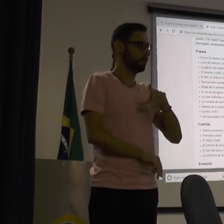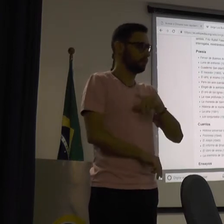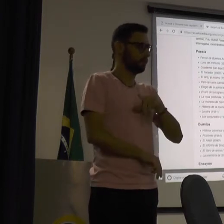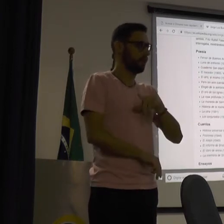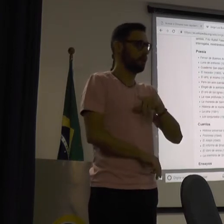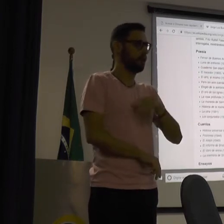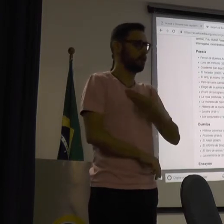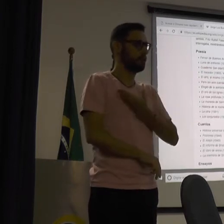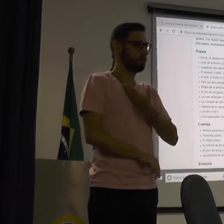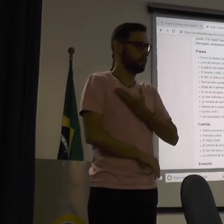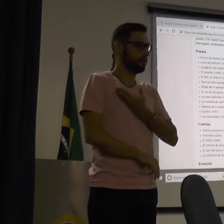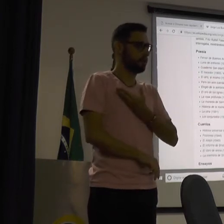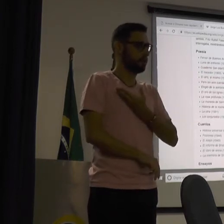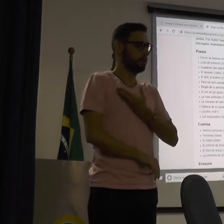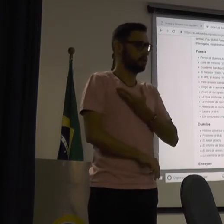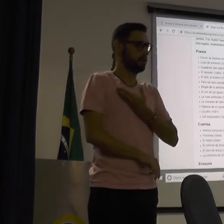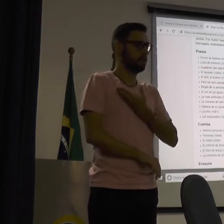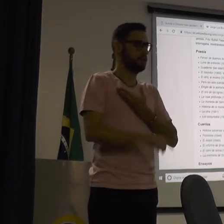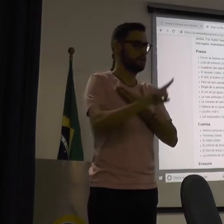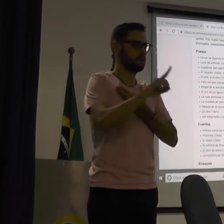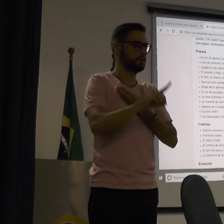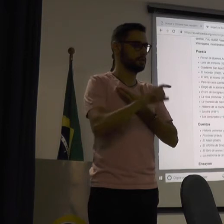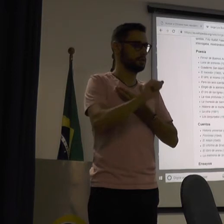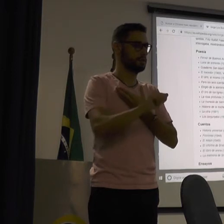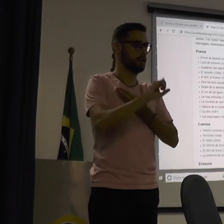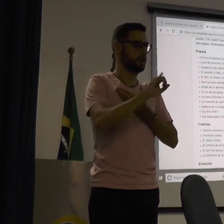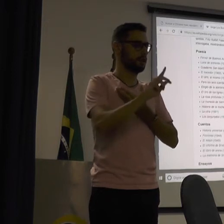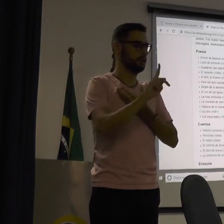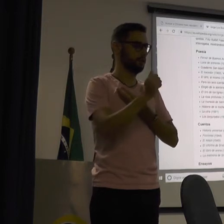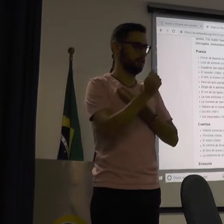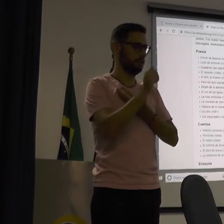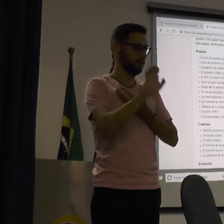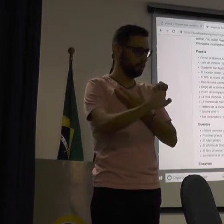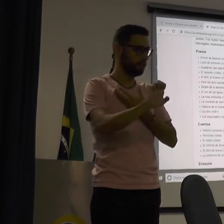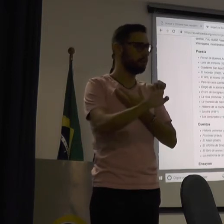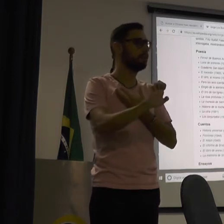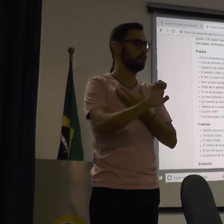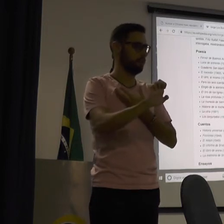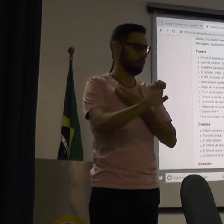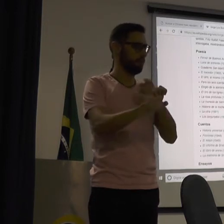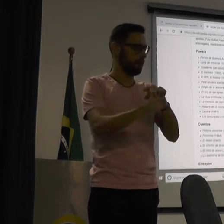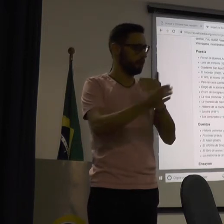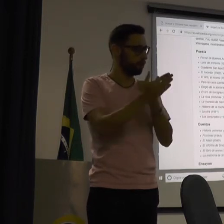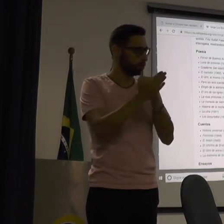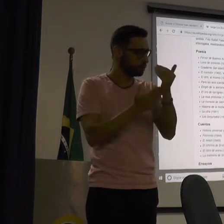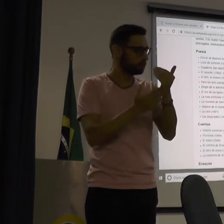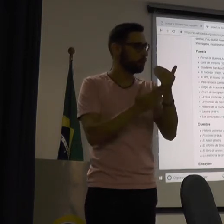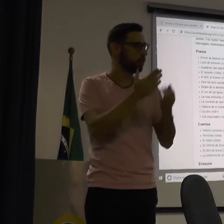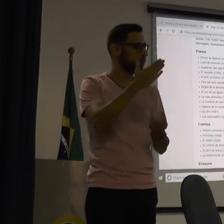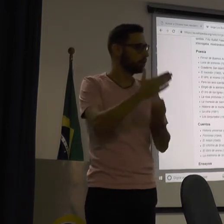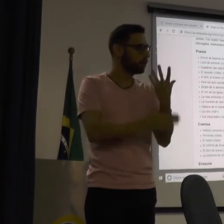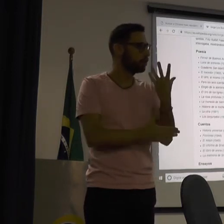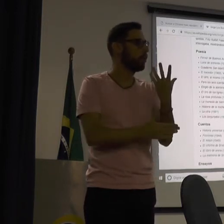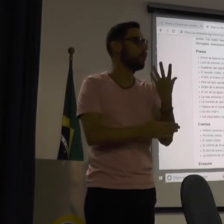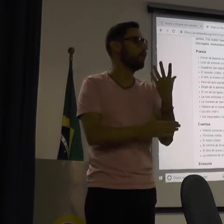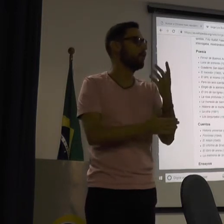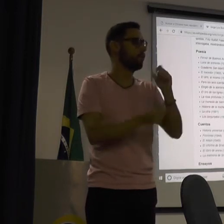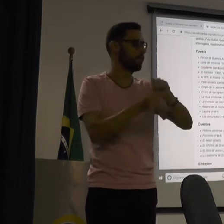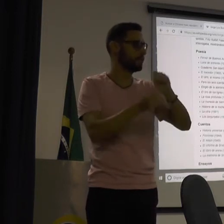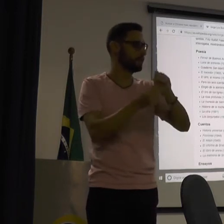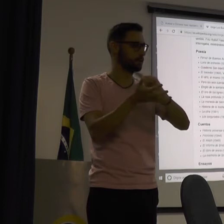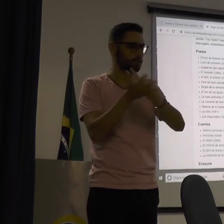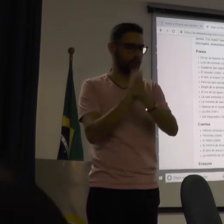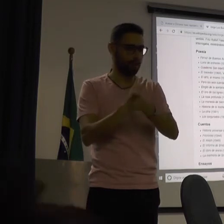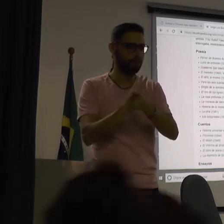Zaide Lupinati Mijar, né? que criou Fazendo Gênero junto com outras, né? E criou